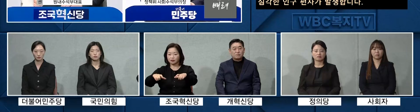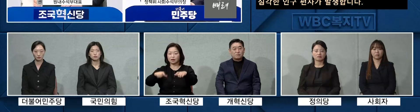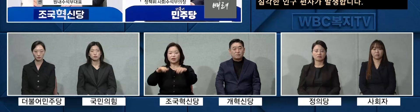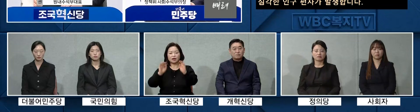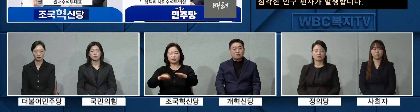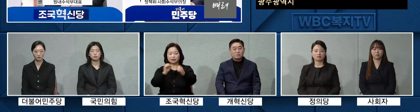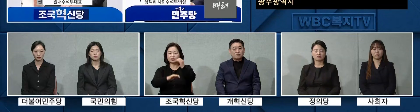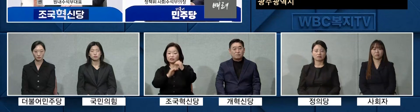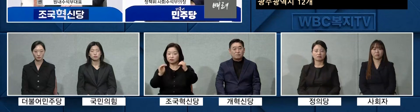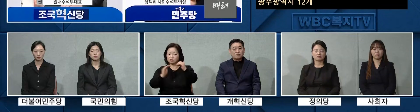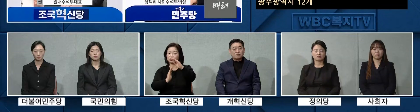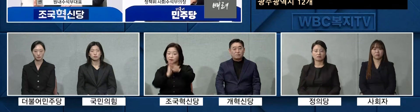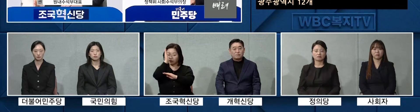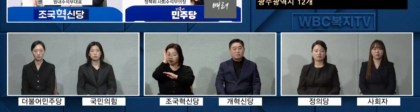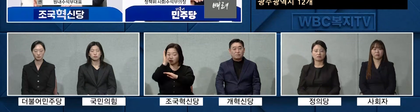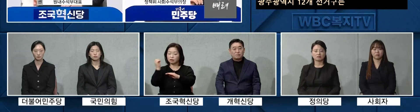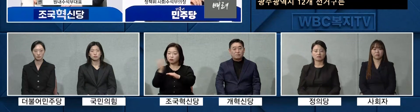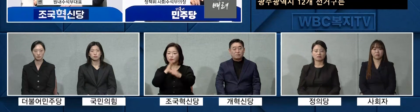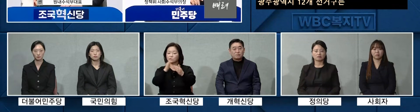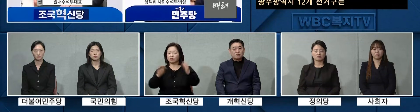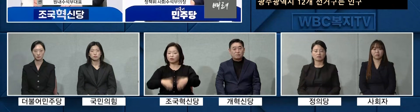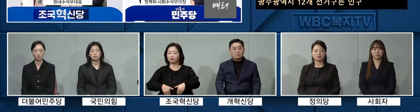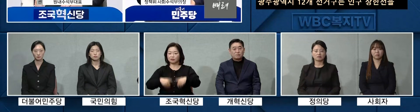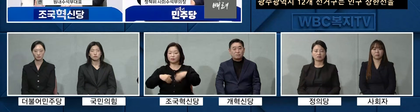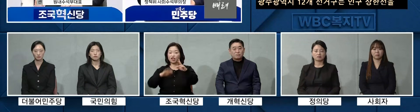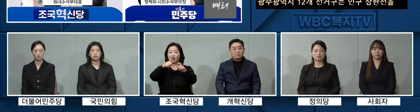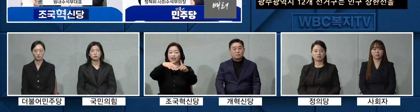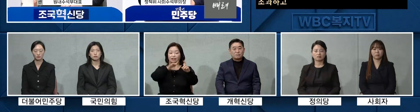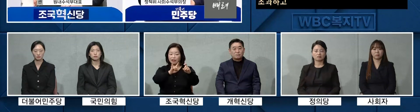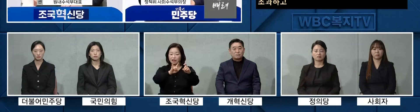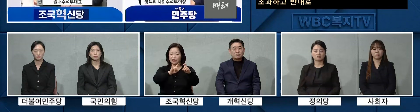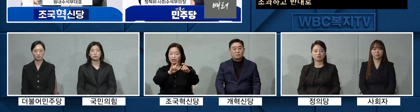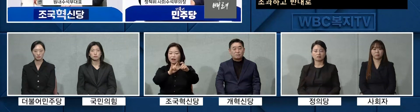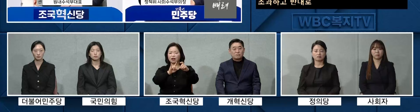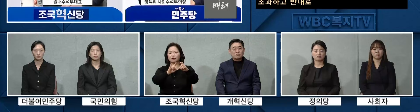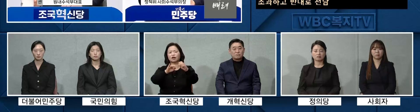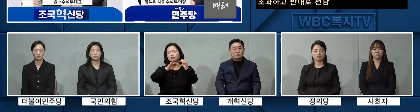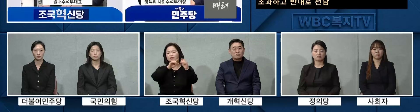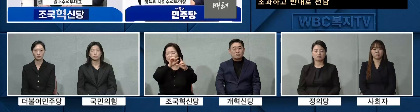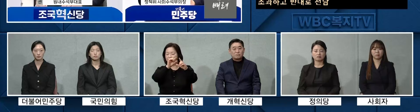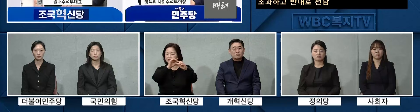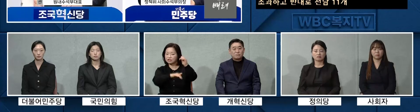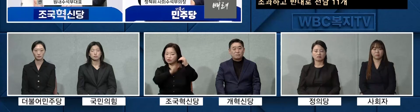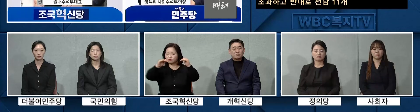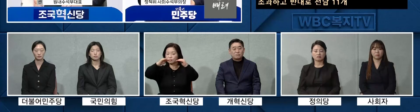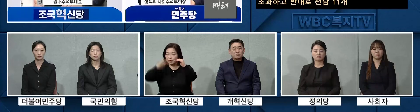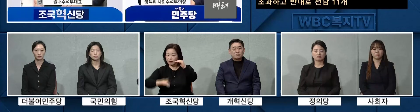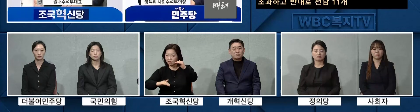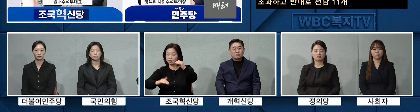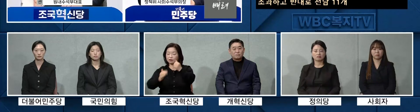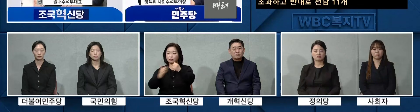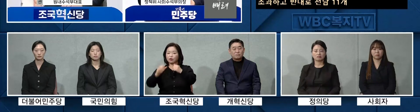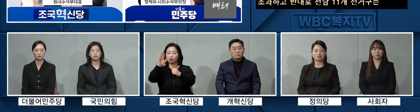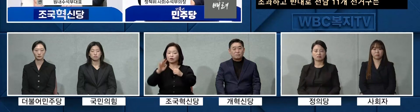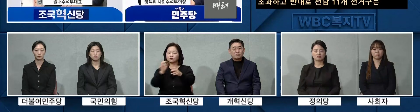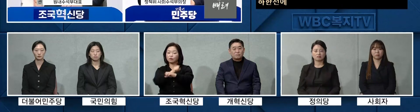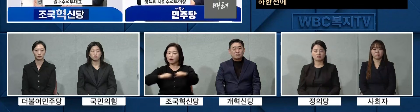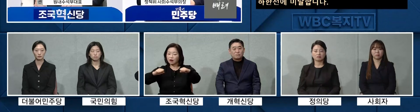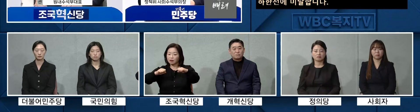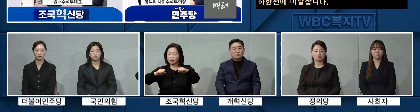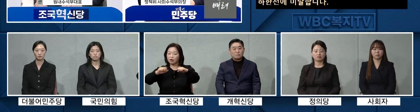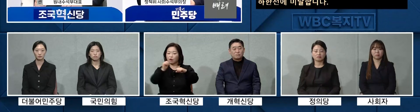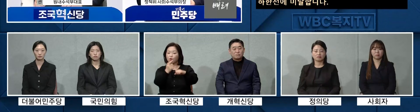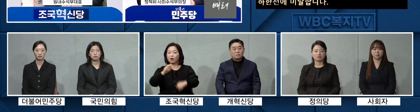초과하고 반대로 전남 11개 선거구는 하한선에 미달합니다. 예를 들어서 광주